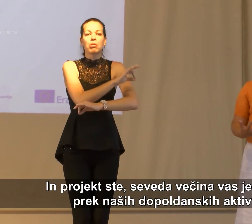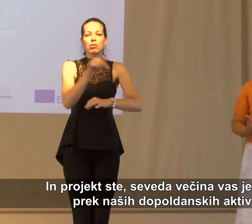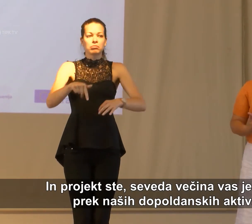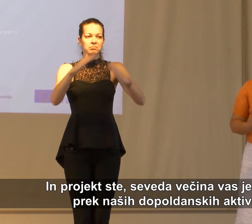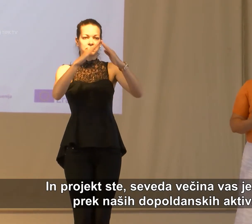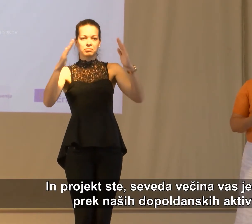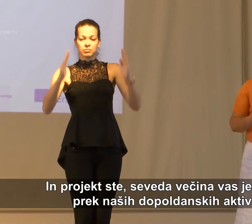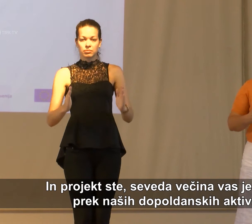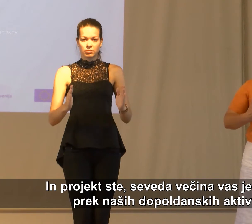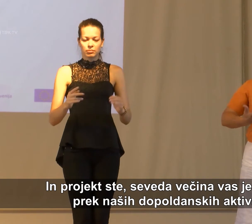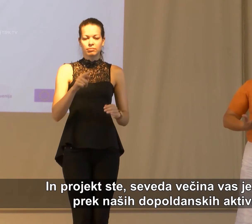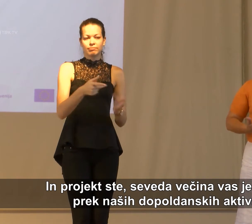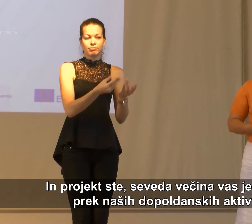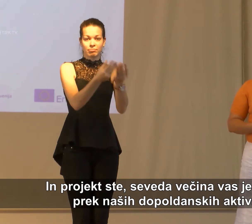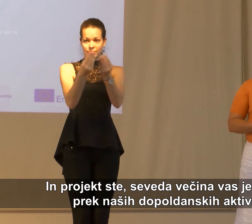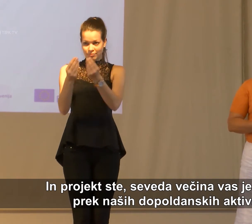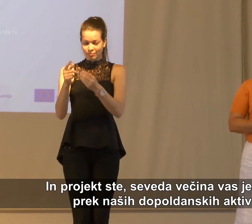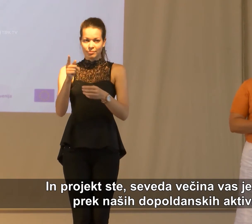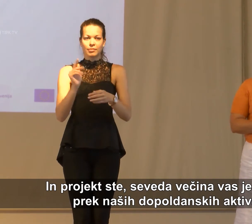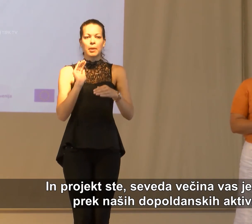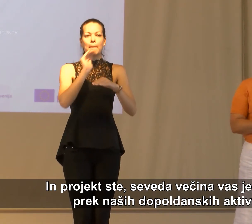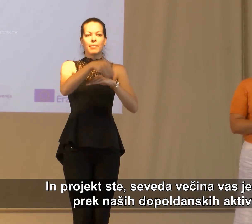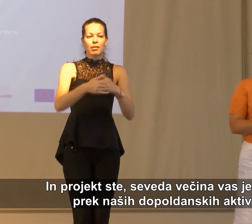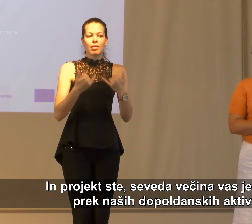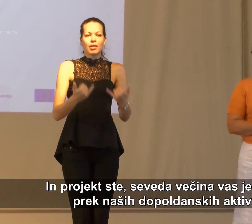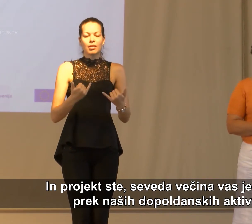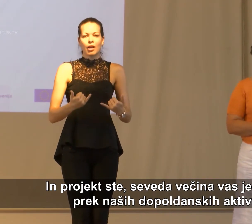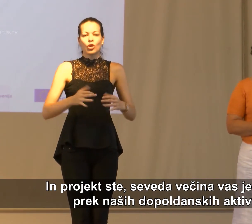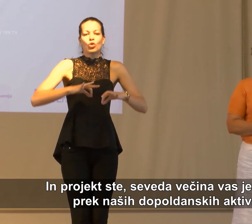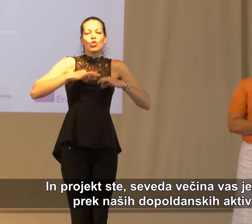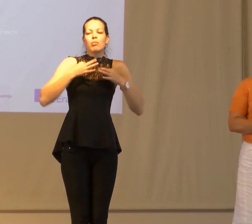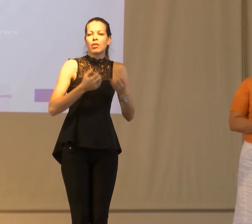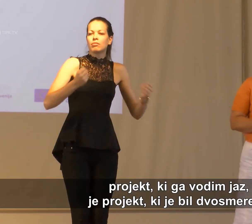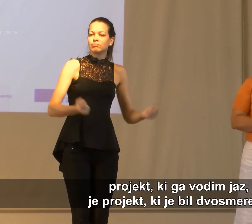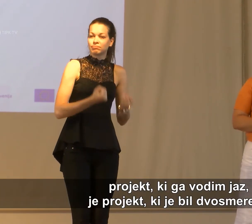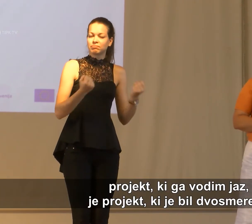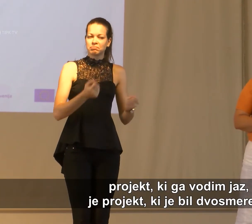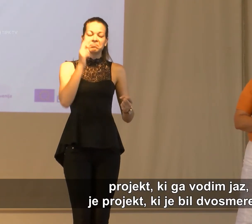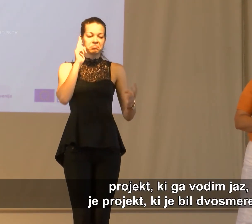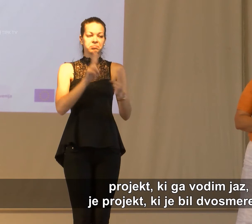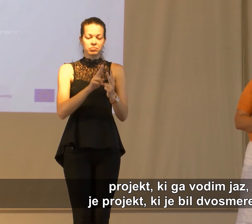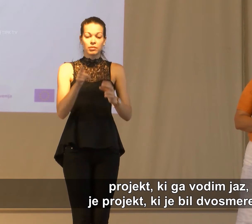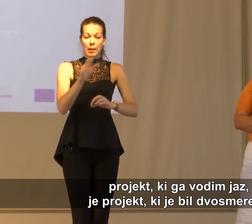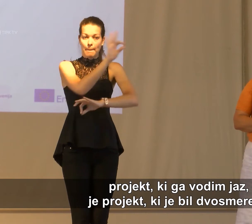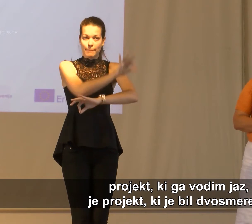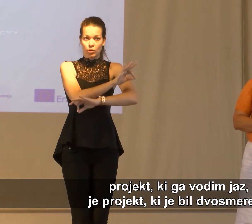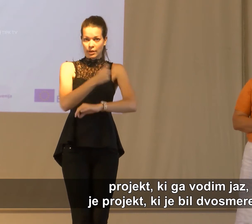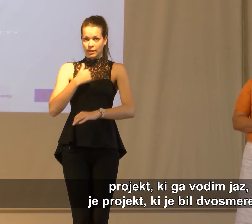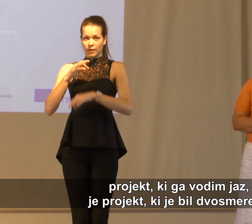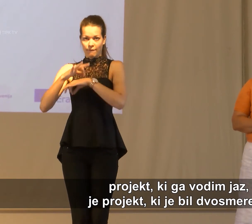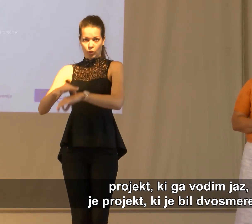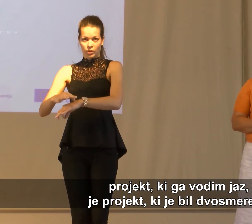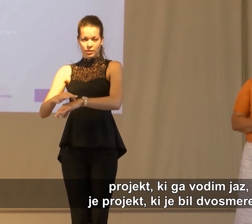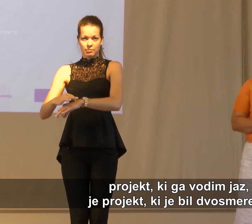sta seveda večina vas poznala preko današnjih dopoldanskih aktivnosti. Projekt, ki ga povodim jaz, je